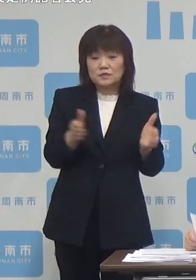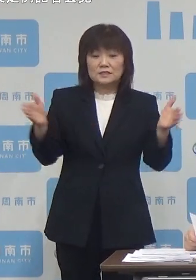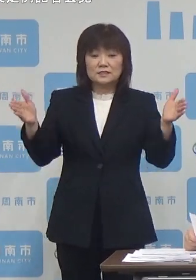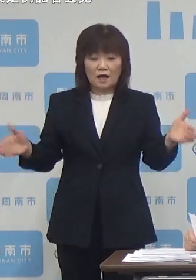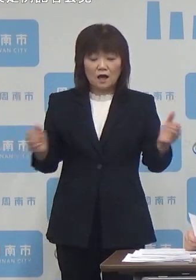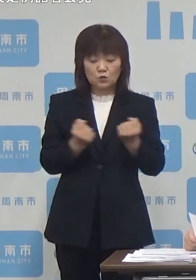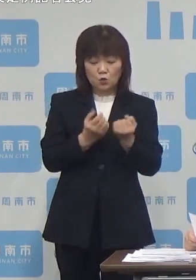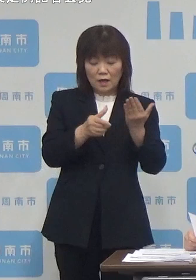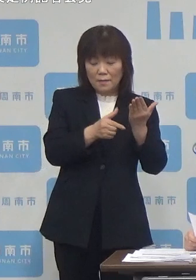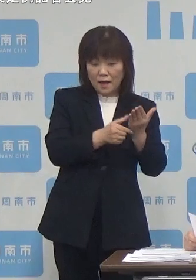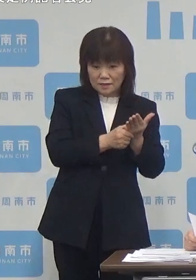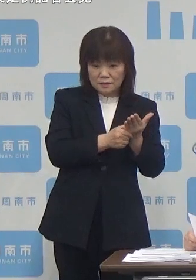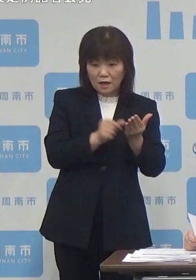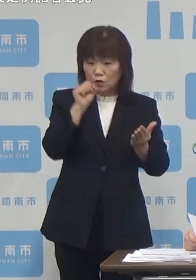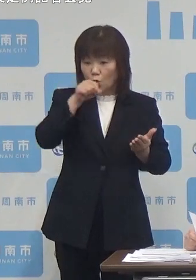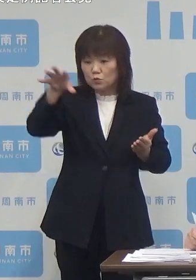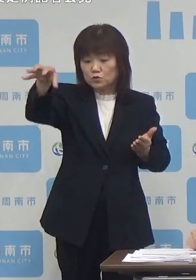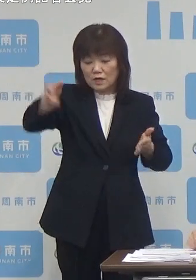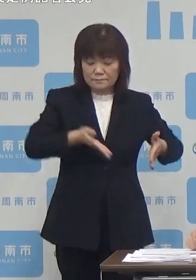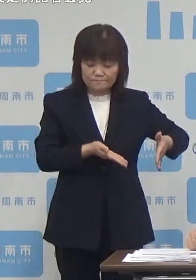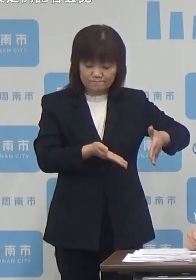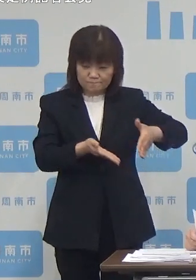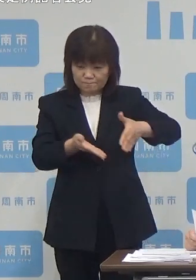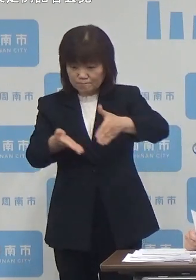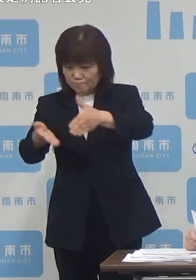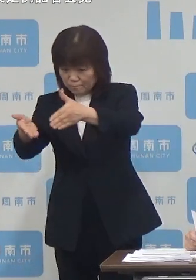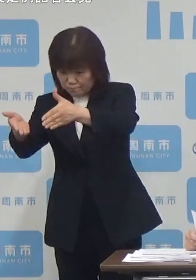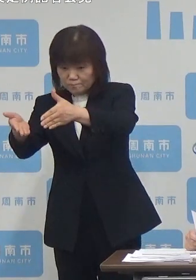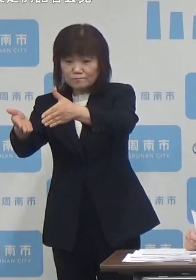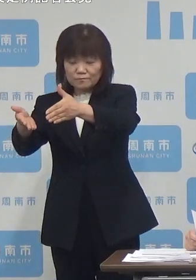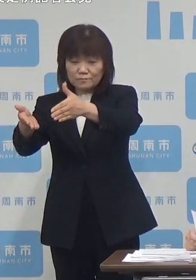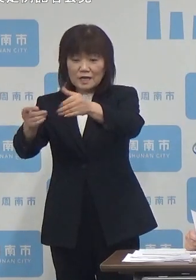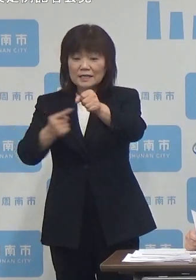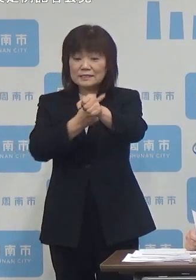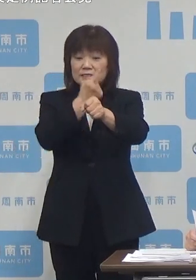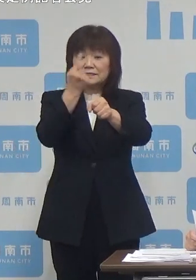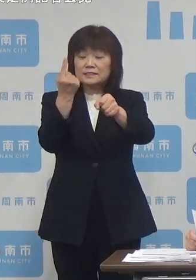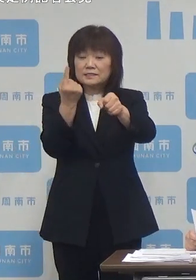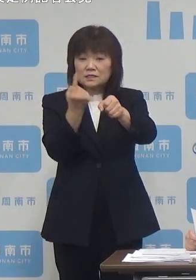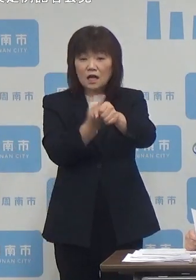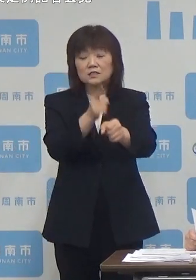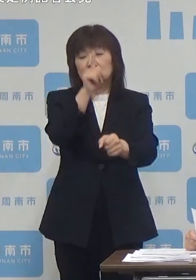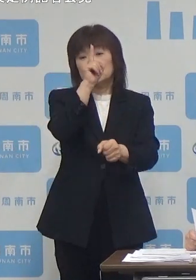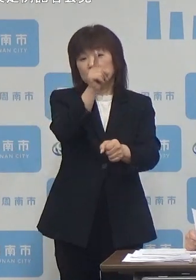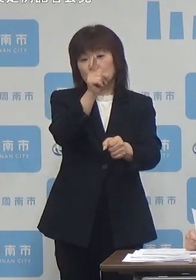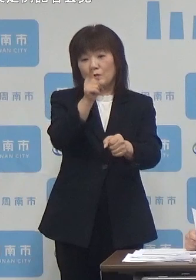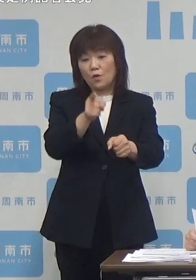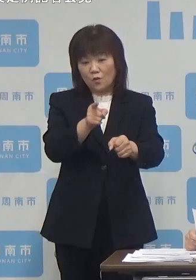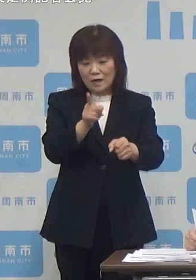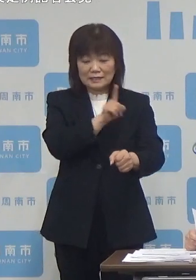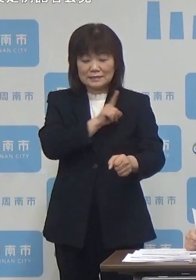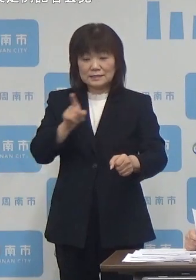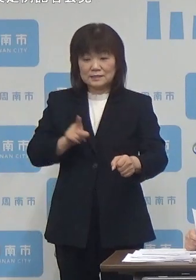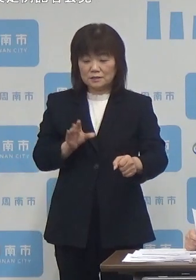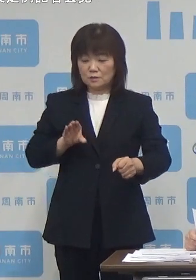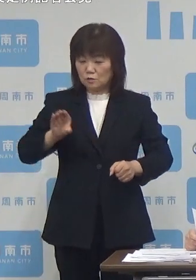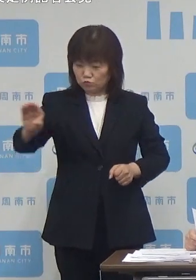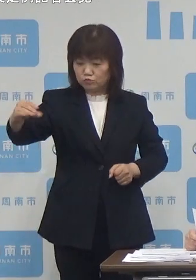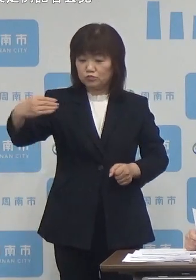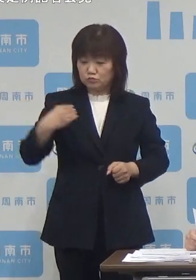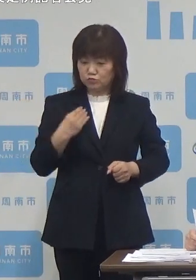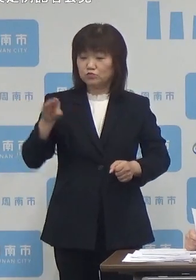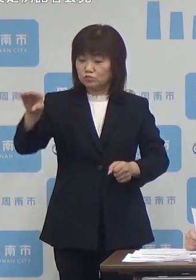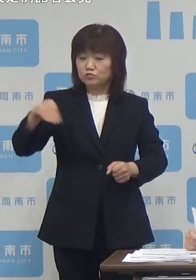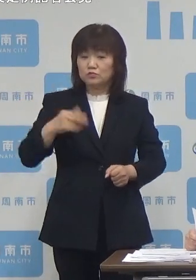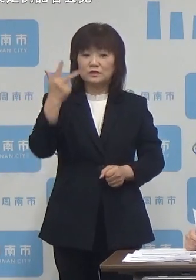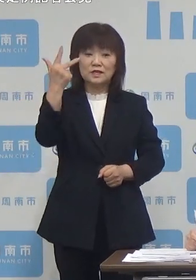徳山駅から徳山動物園までの市街地を1時間に1本、1日7往復運行